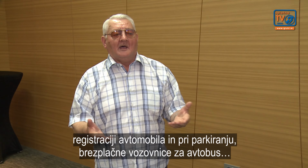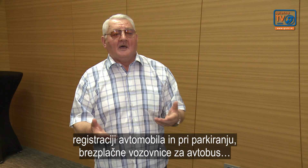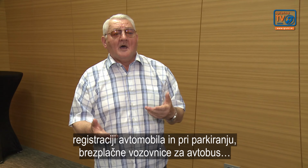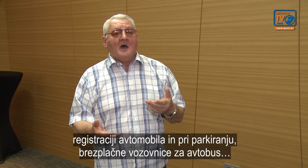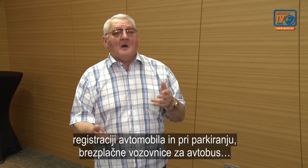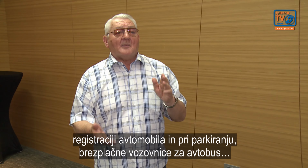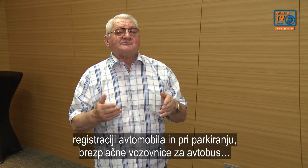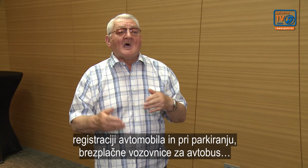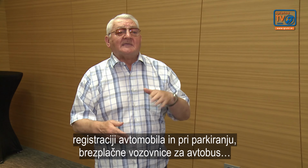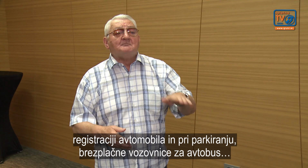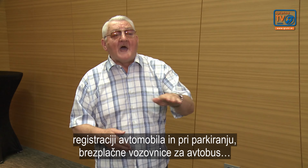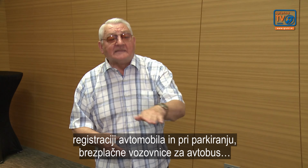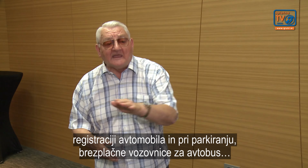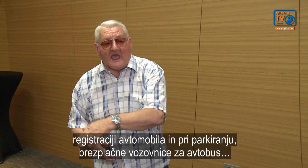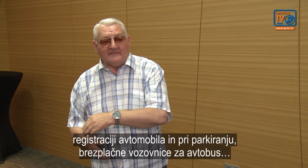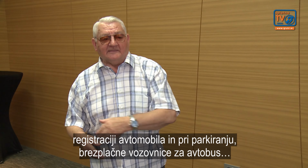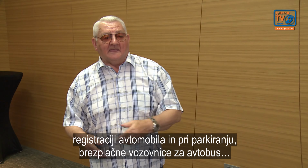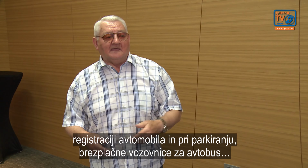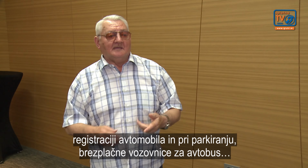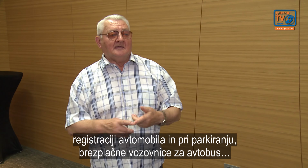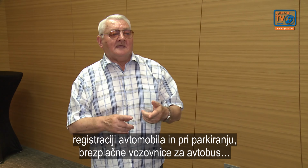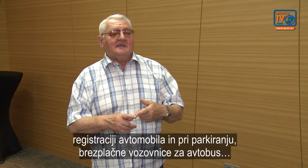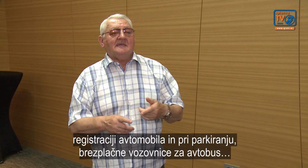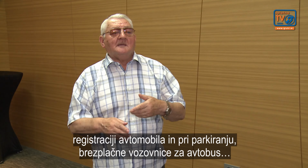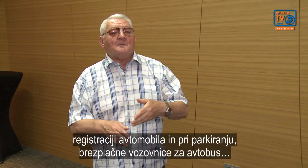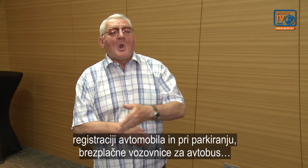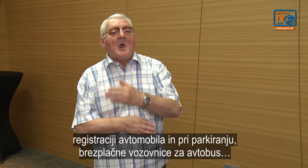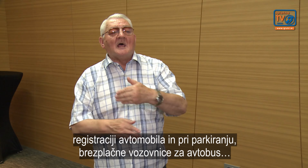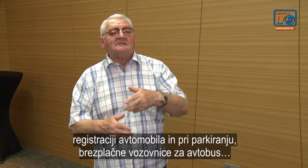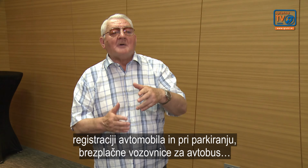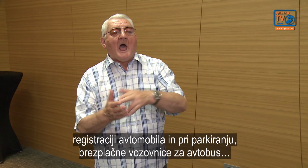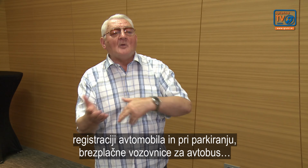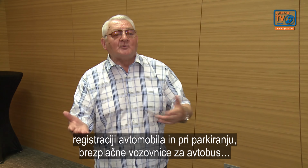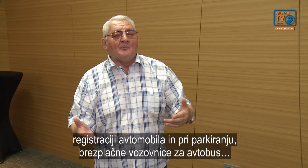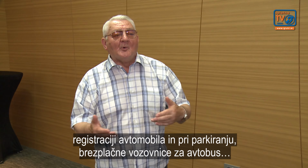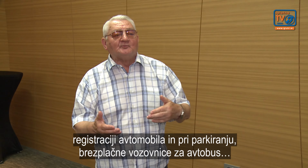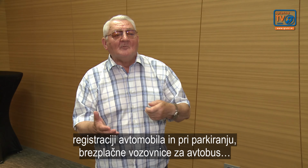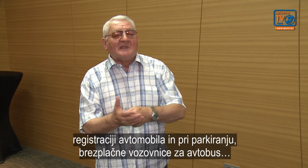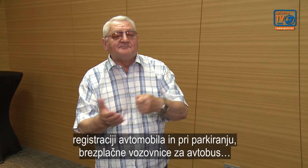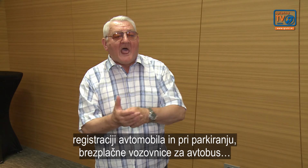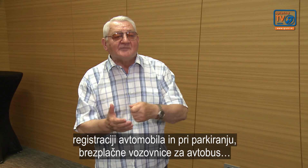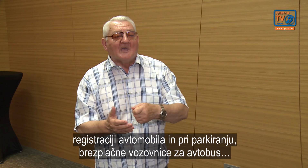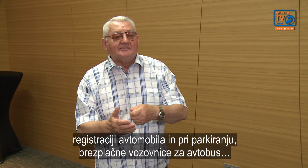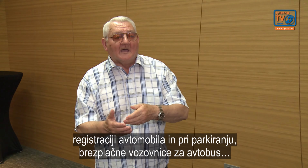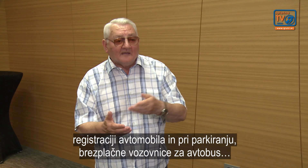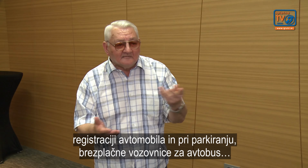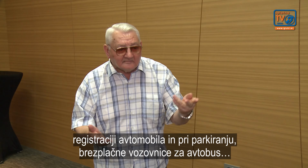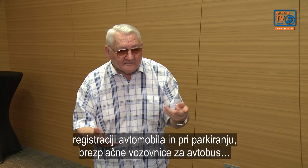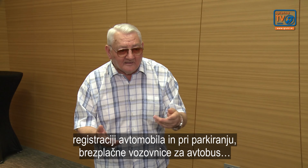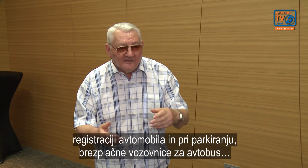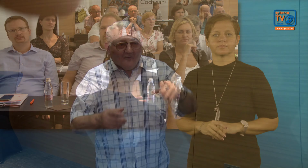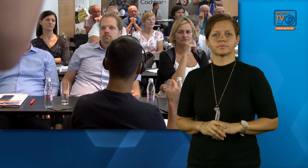automobila, pa čak i parkiranje i prolaz autoputu bez plaćanja.